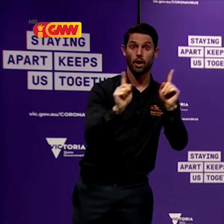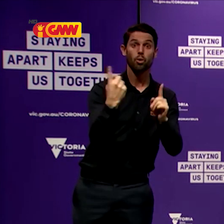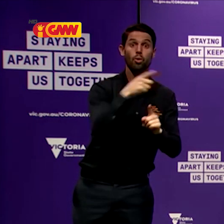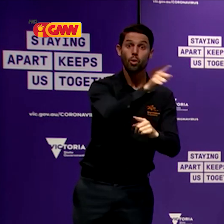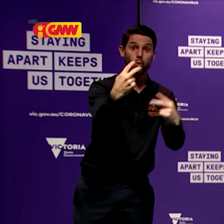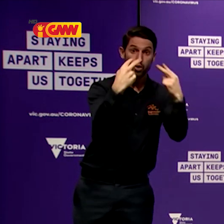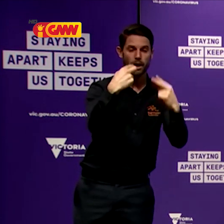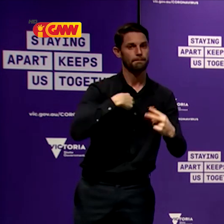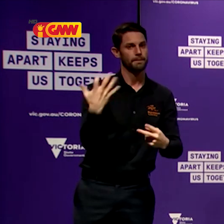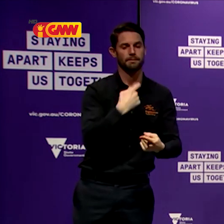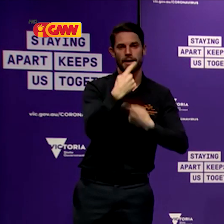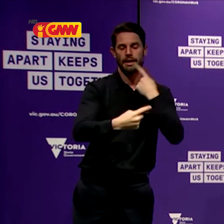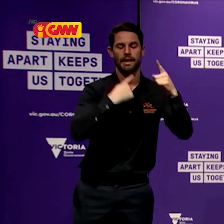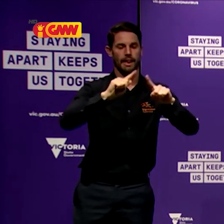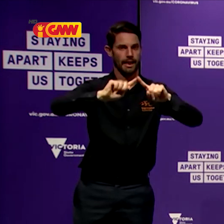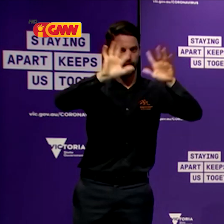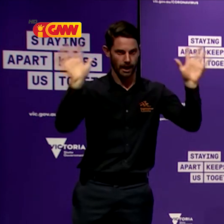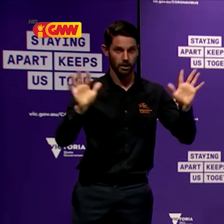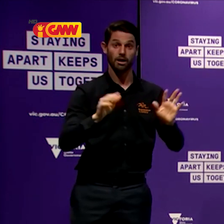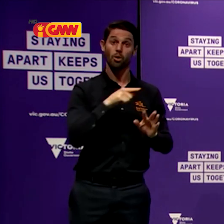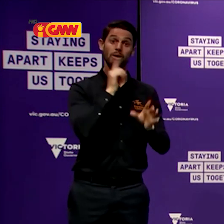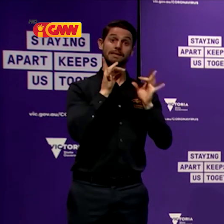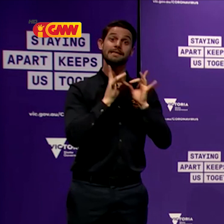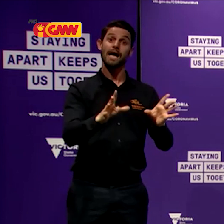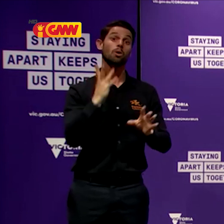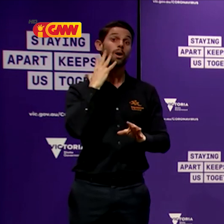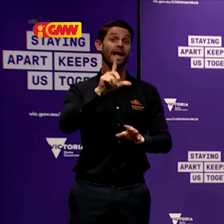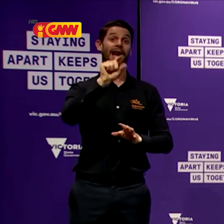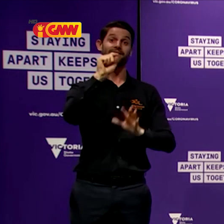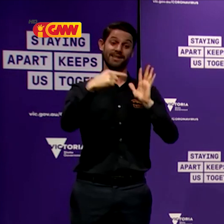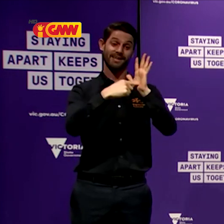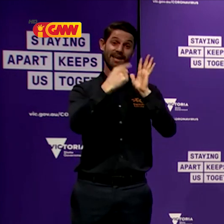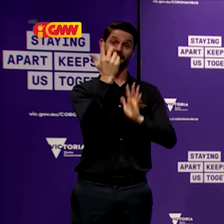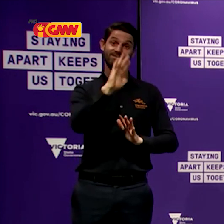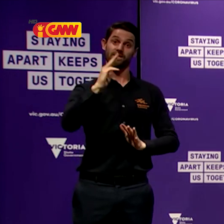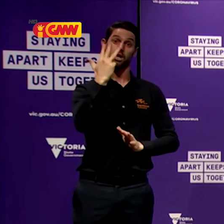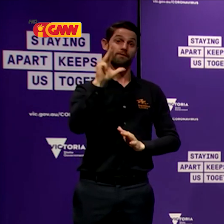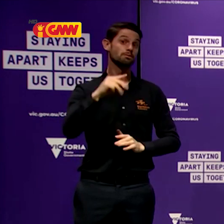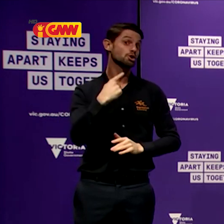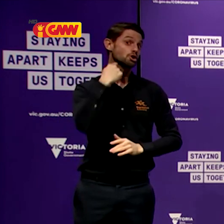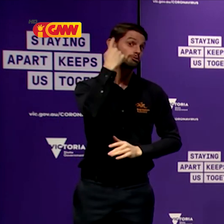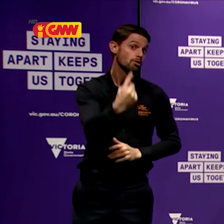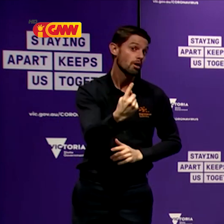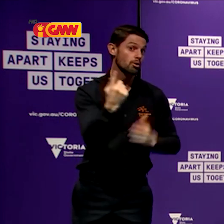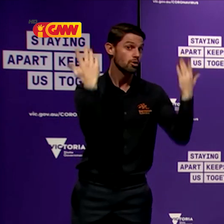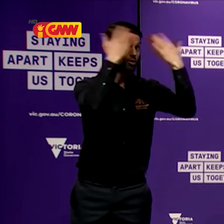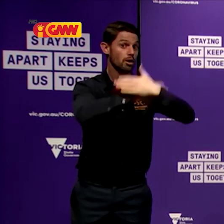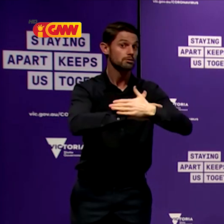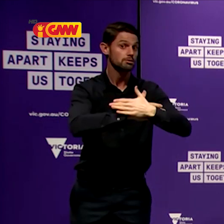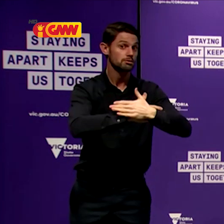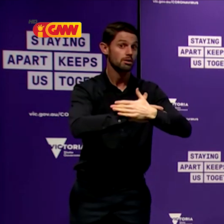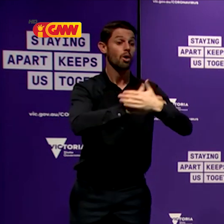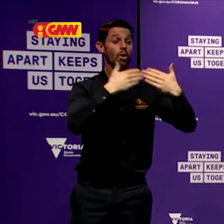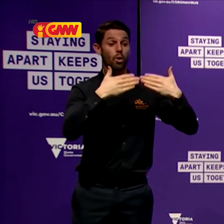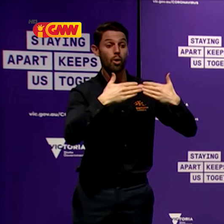idane ho detail liutan. Hawanuin idane apropriadu basira nebe assisti. Pedidune se tamahe vigor,